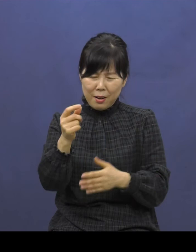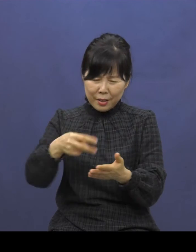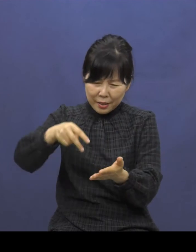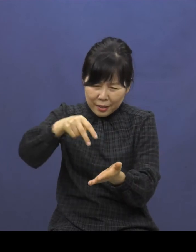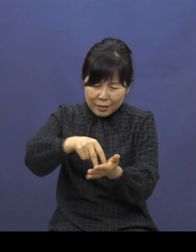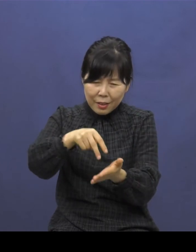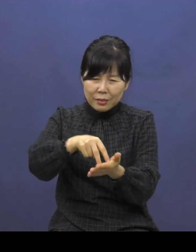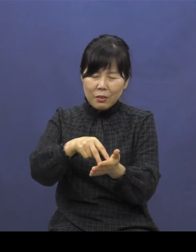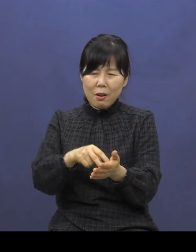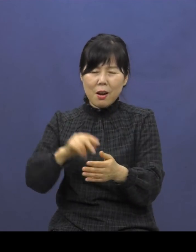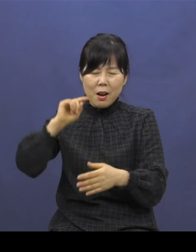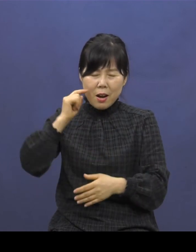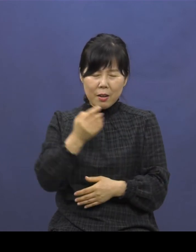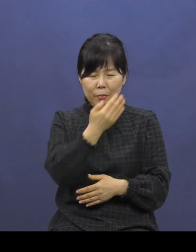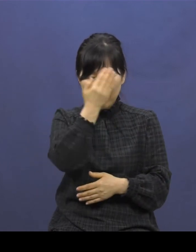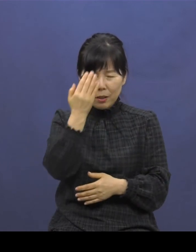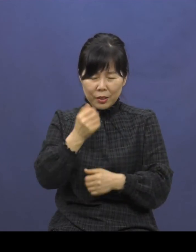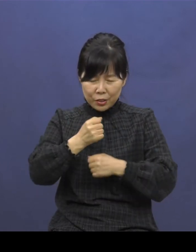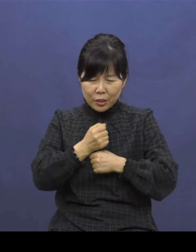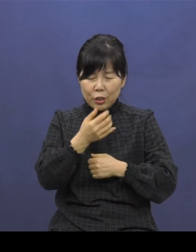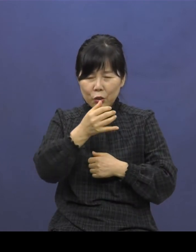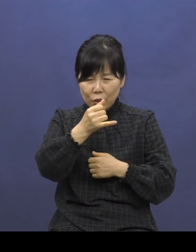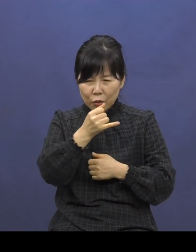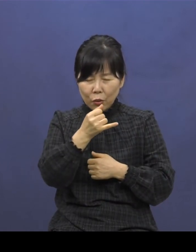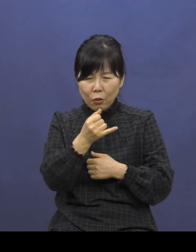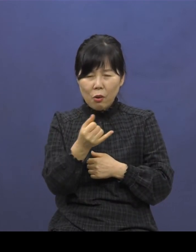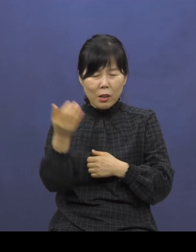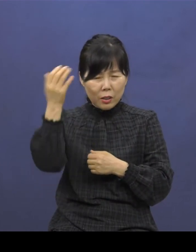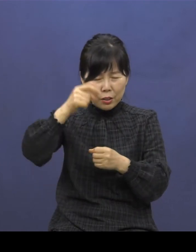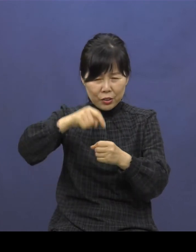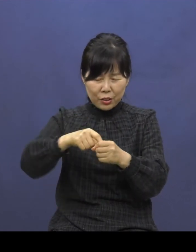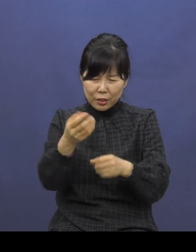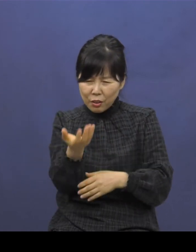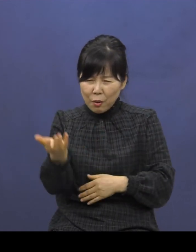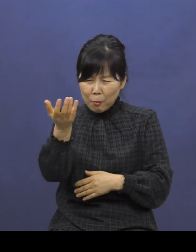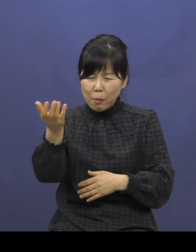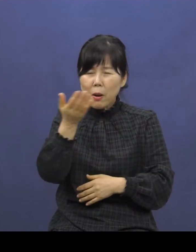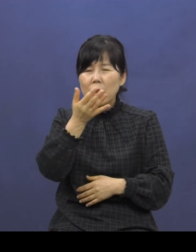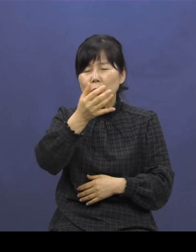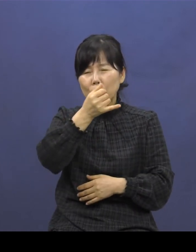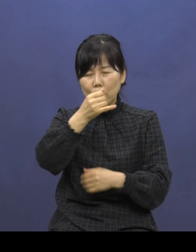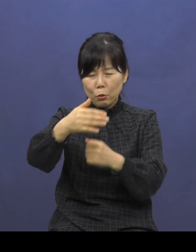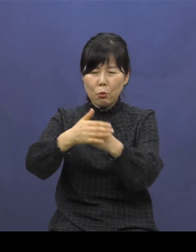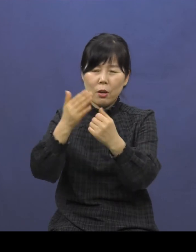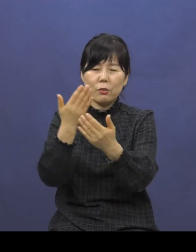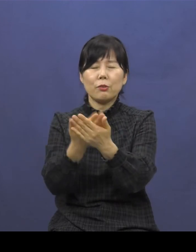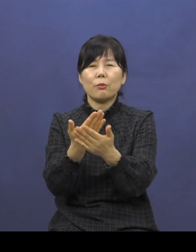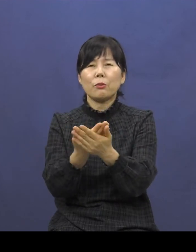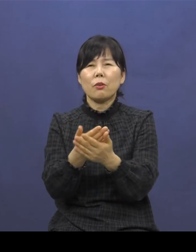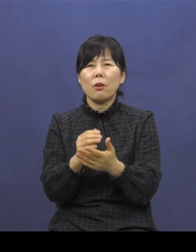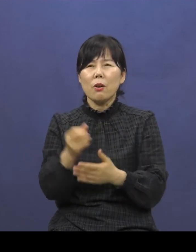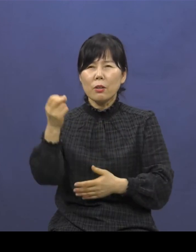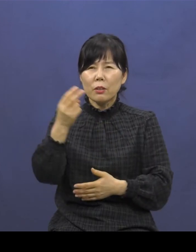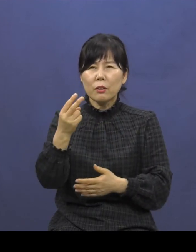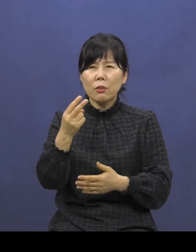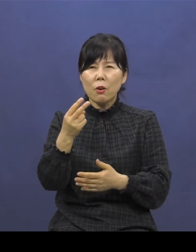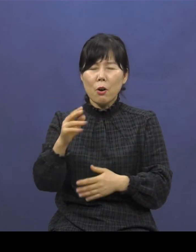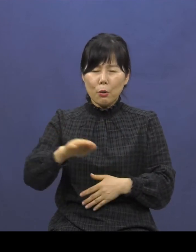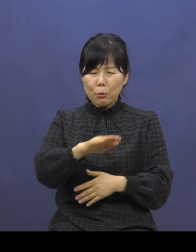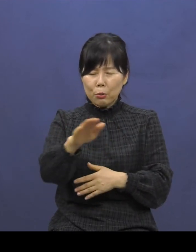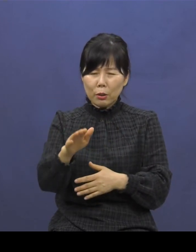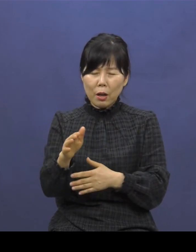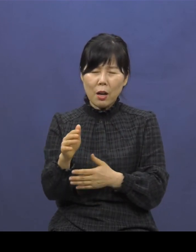주시옵소서. 정말 일어나서 정말 아름다운 걸 지킬 수 있도록, 우리가 영적 가드를 올릴 수 있도록 역사하여 주시옵소서. 그리고 정말